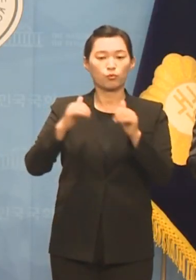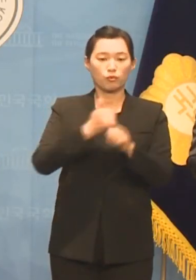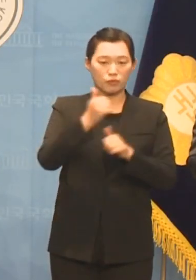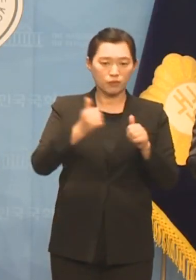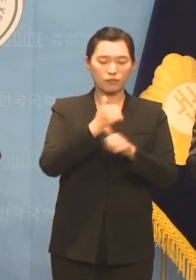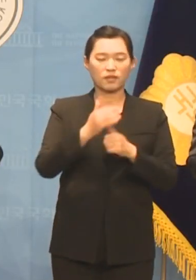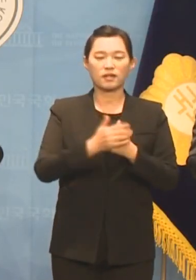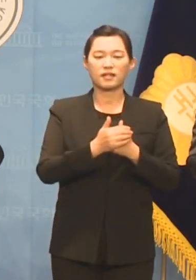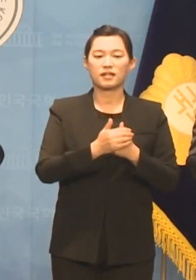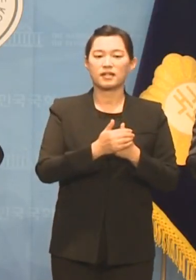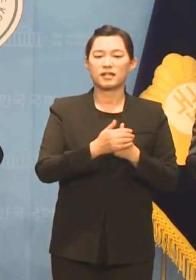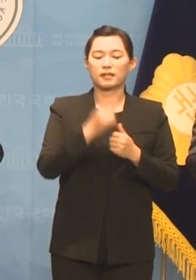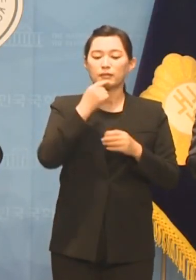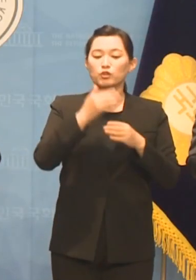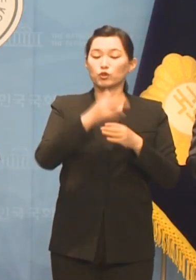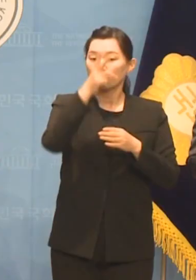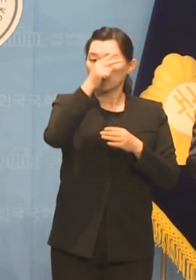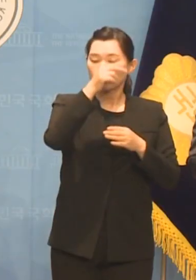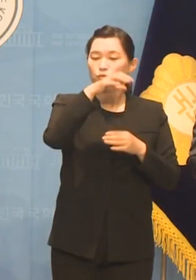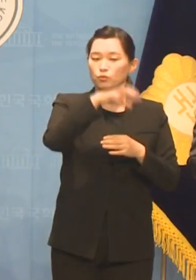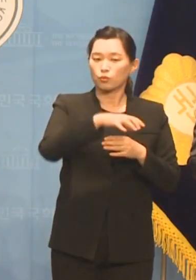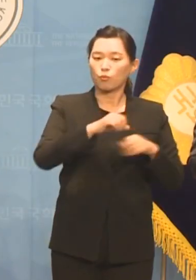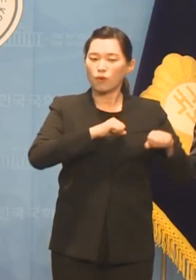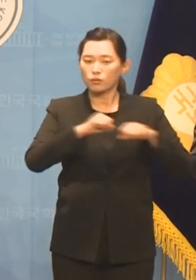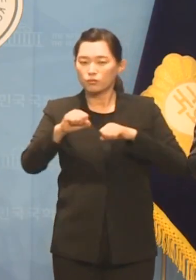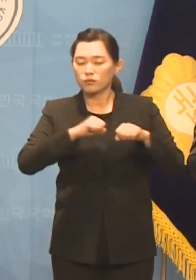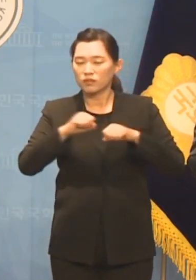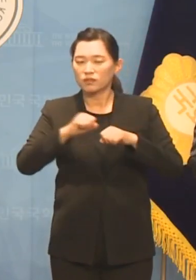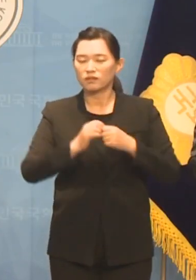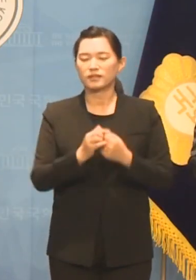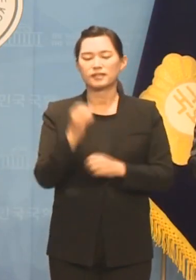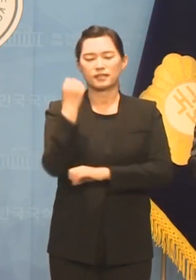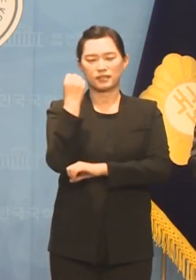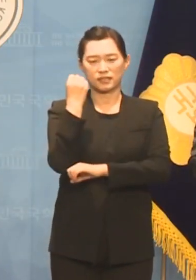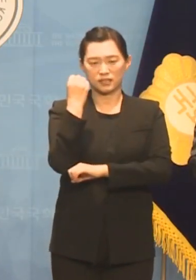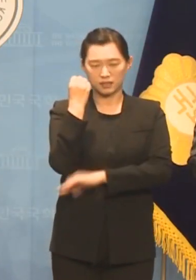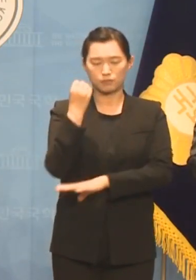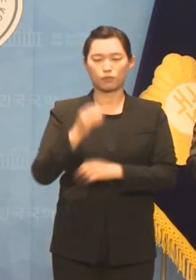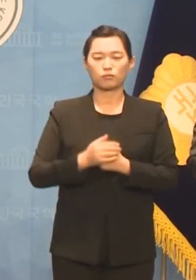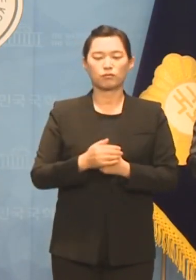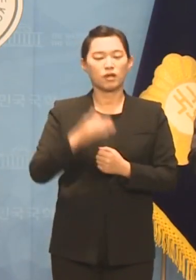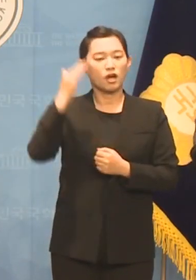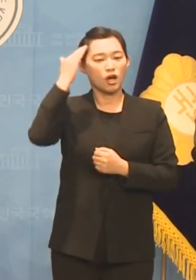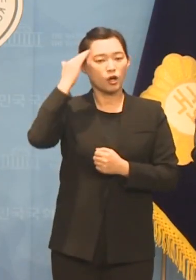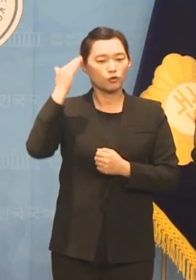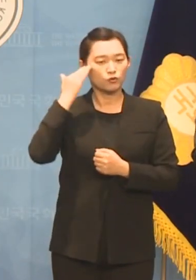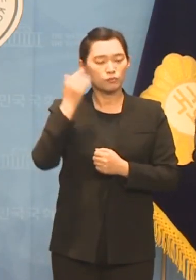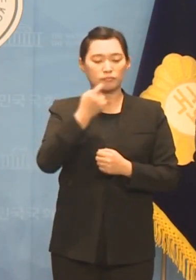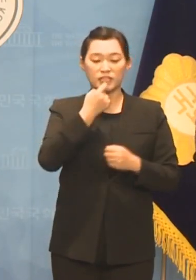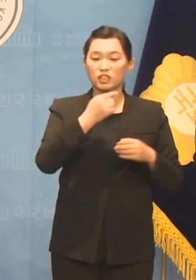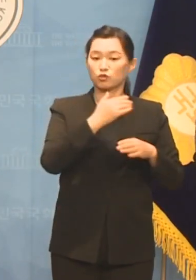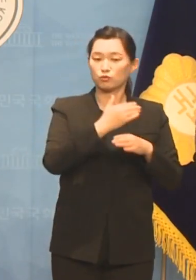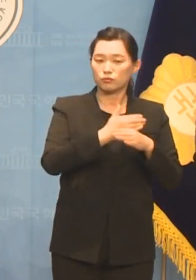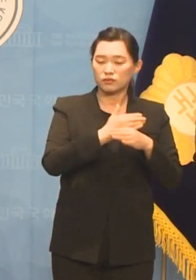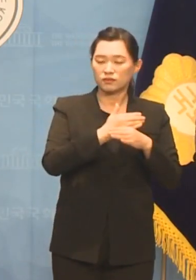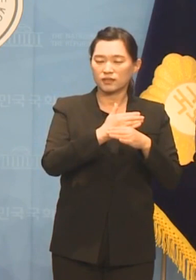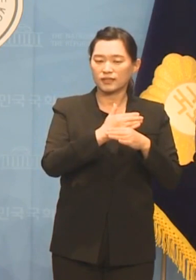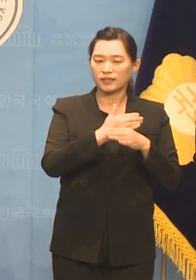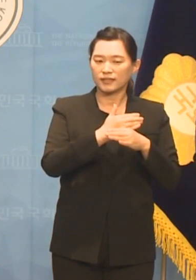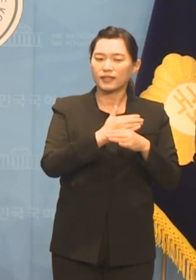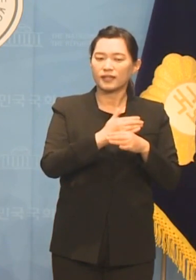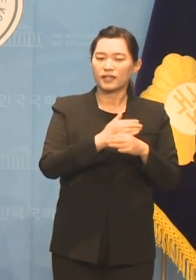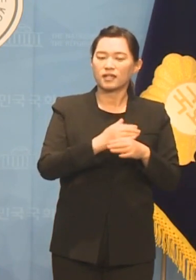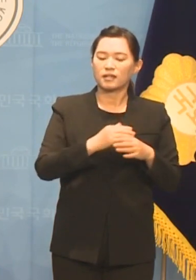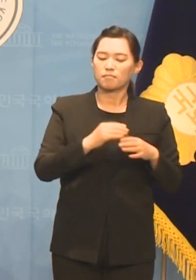민주파출소의 그 활동이 기본적으로 대한민국 민주주의 여론 형성